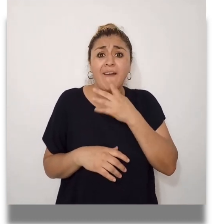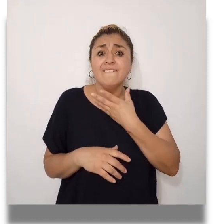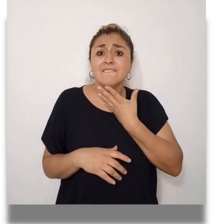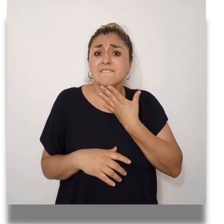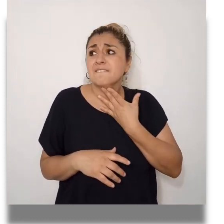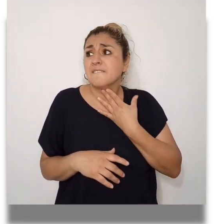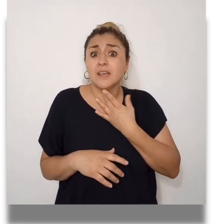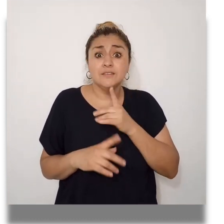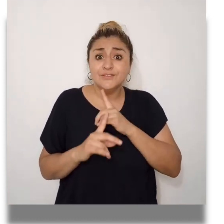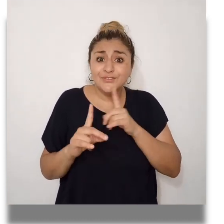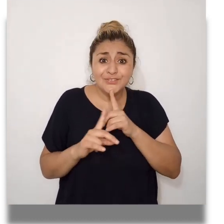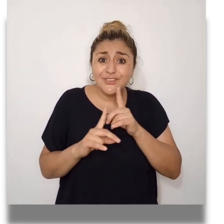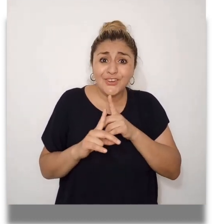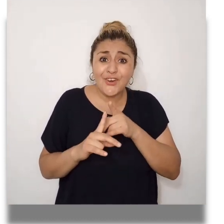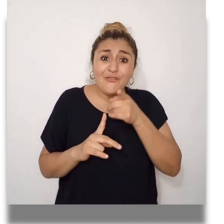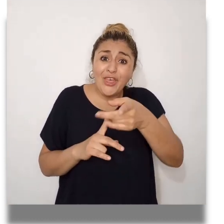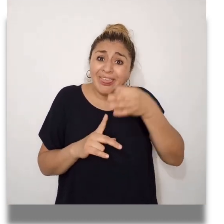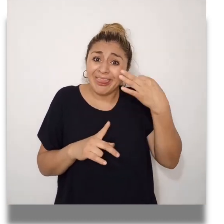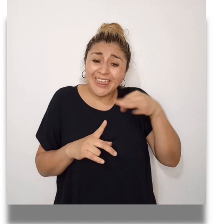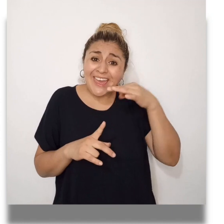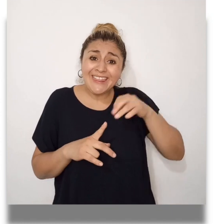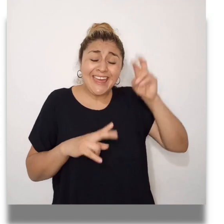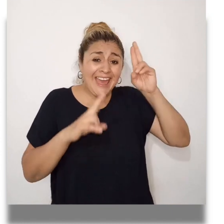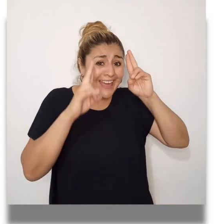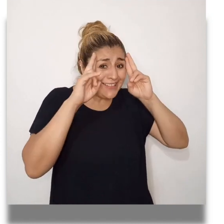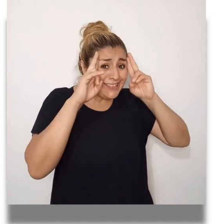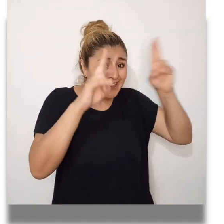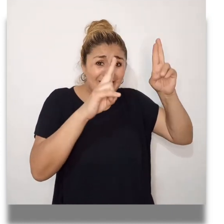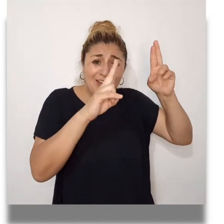En el temor de Dios.